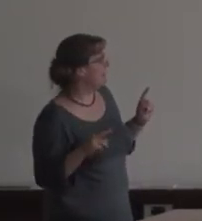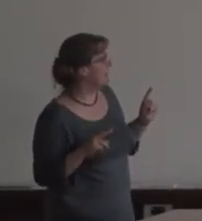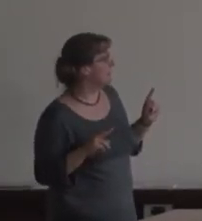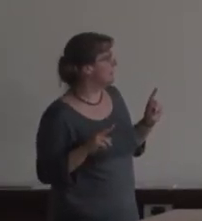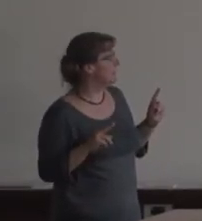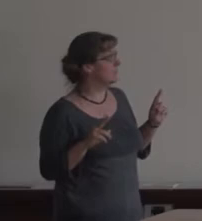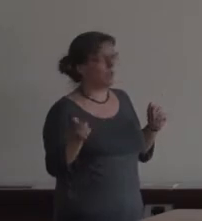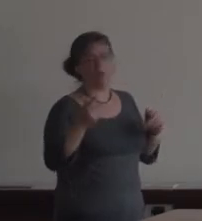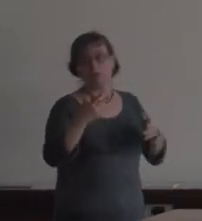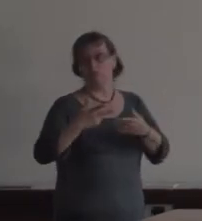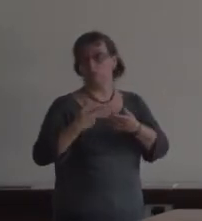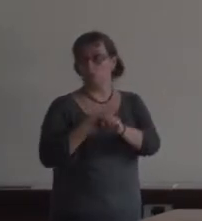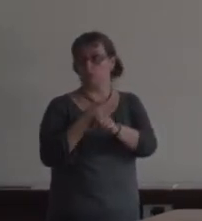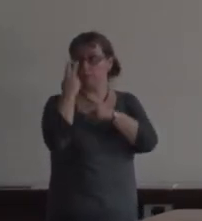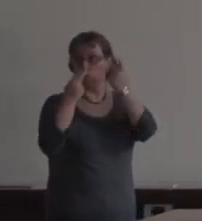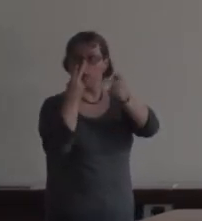c'est Hypothesis qui va le faire.